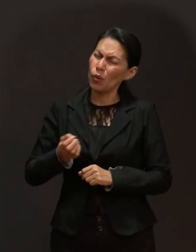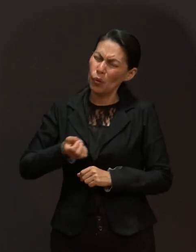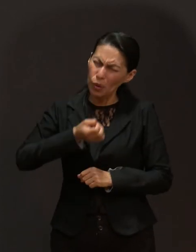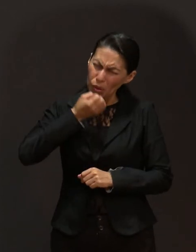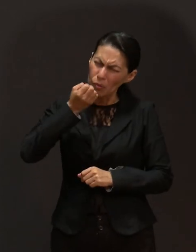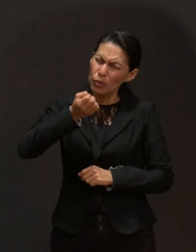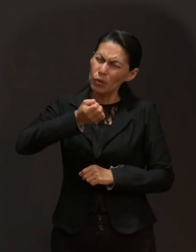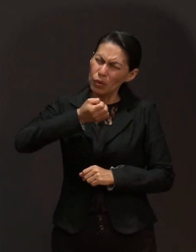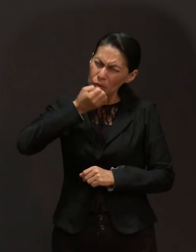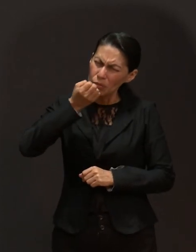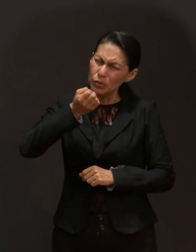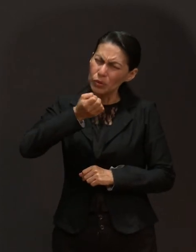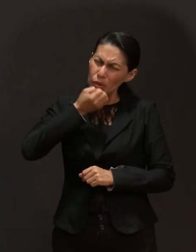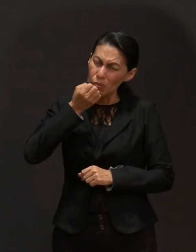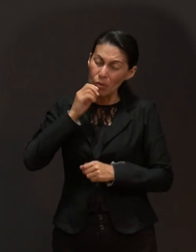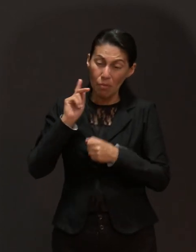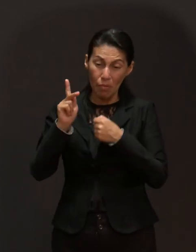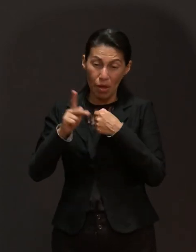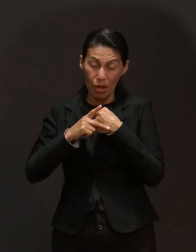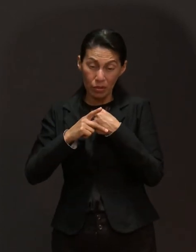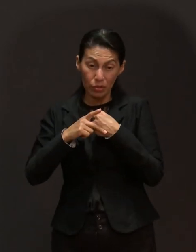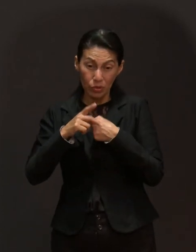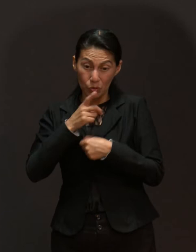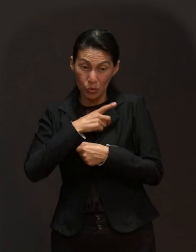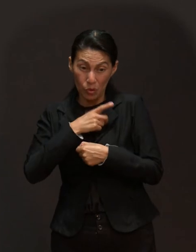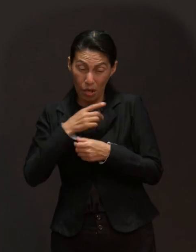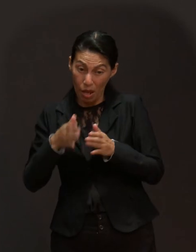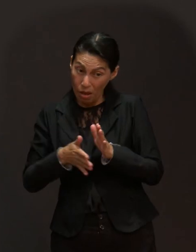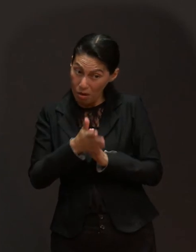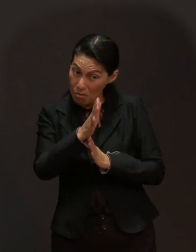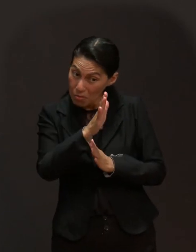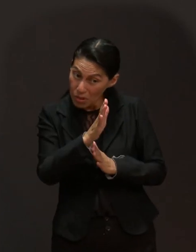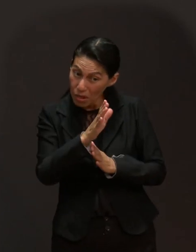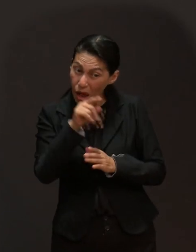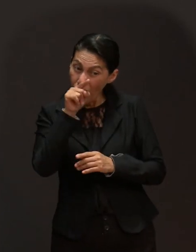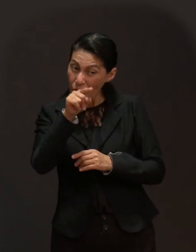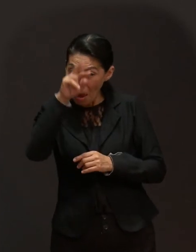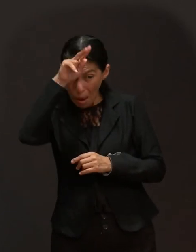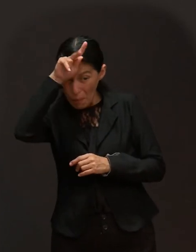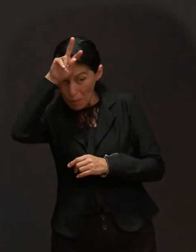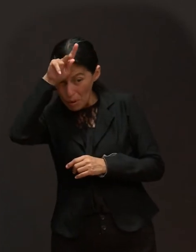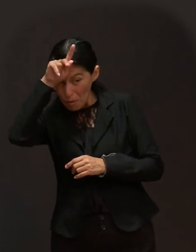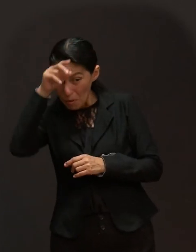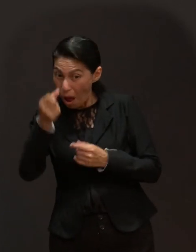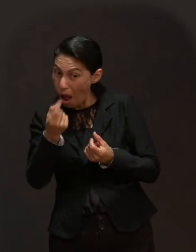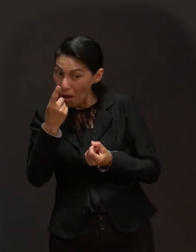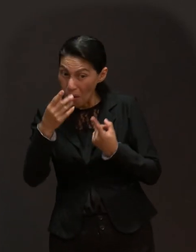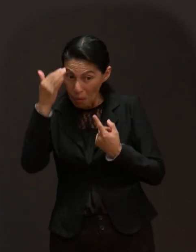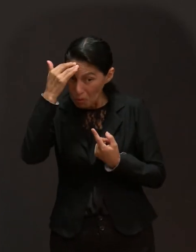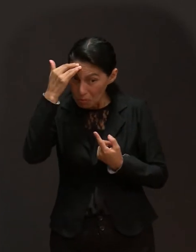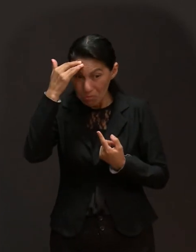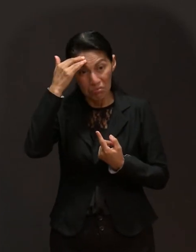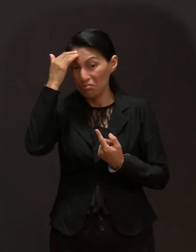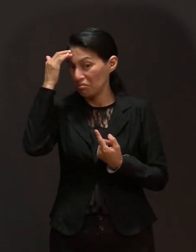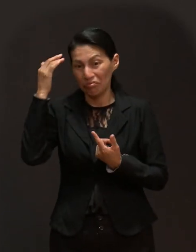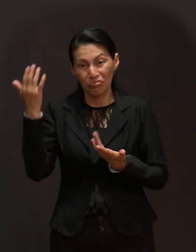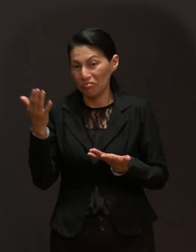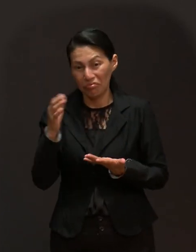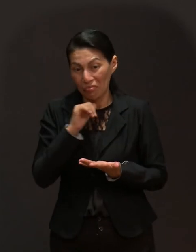oramos mucho porque era salir del país sola no conozco a nadie en Perú un reto